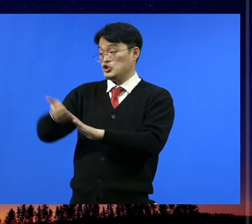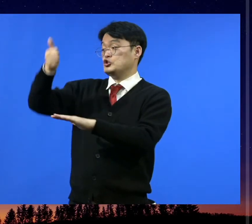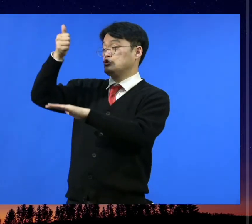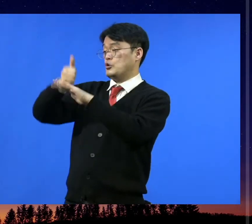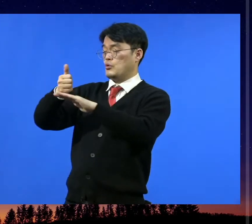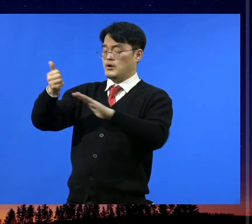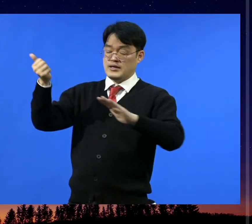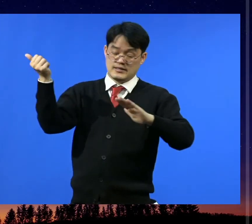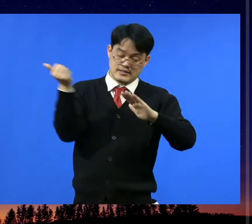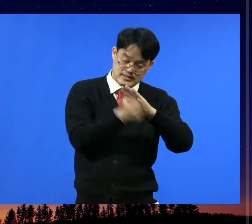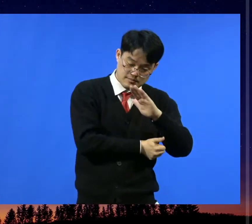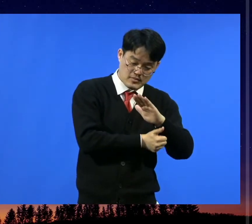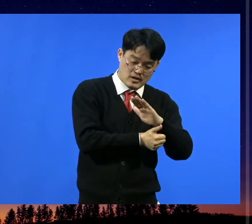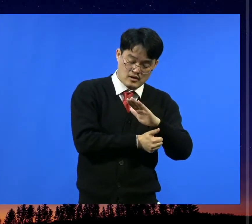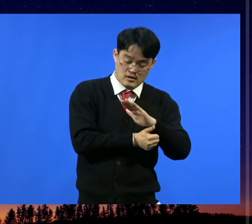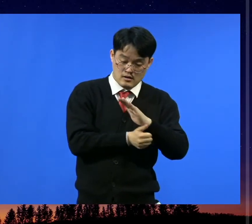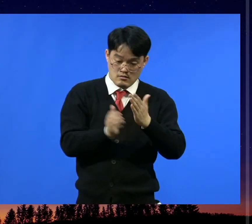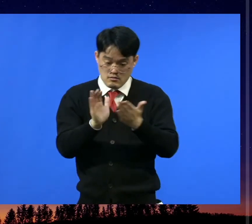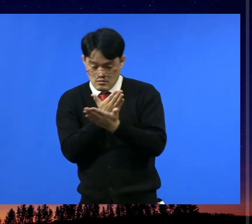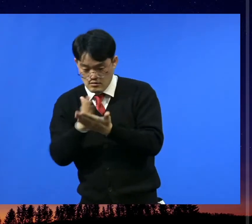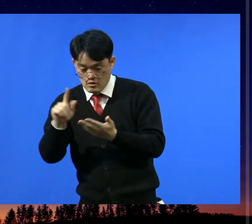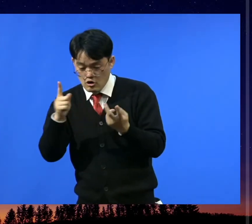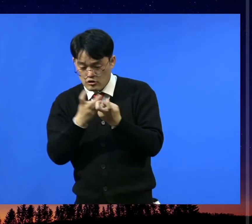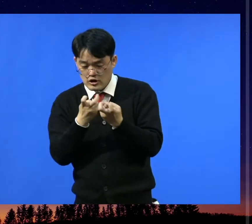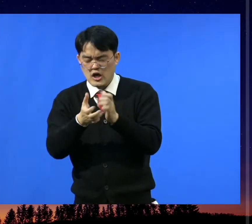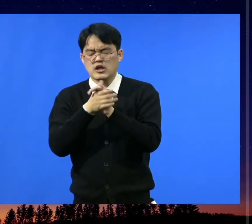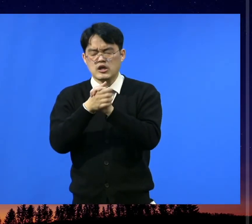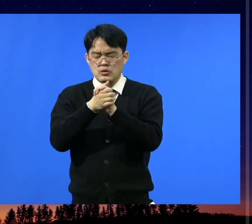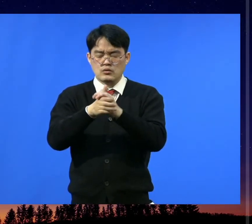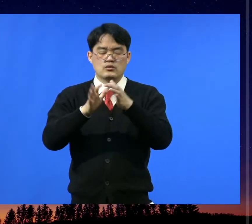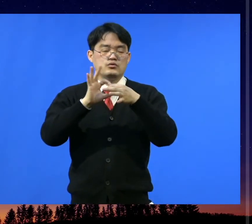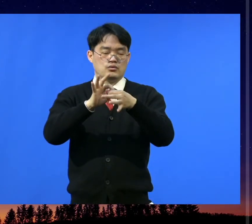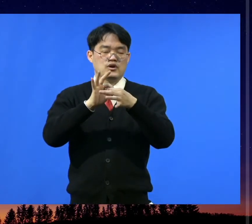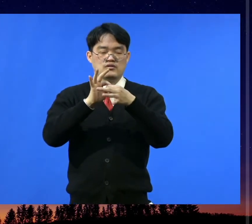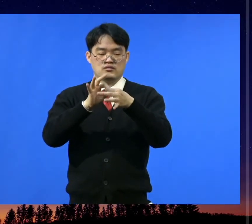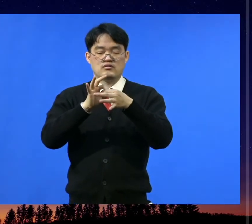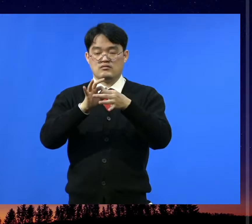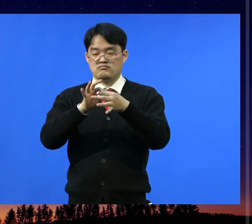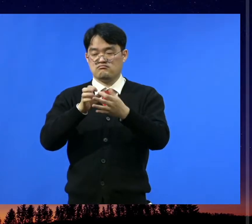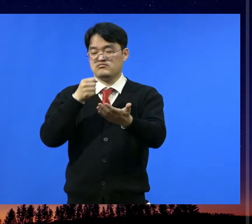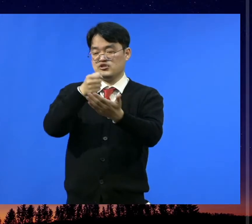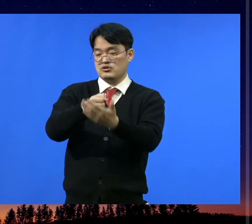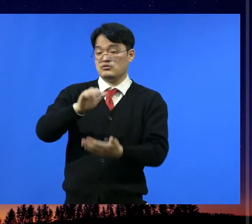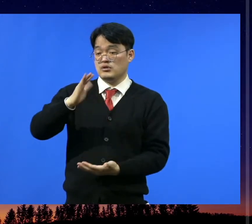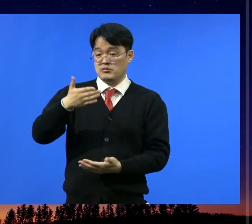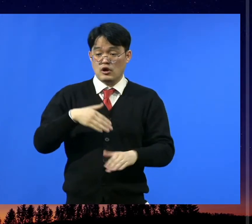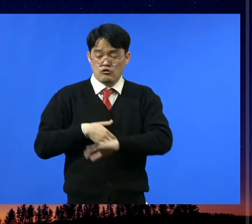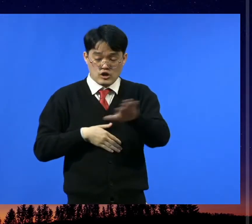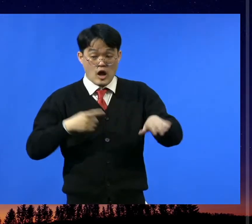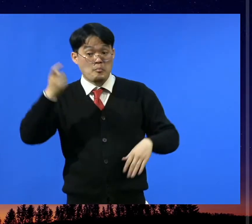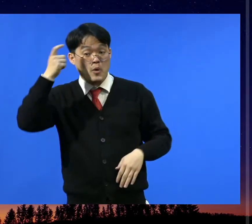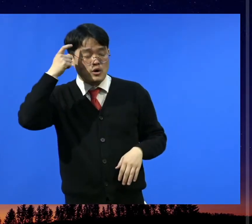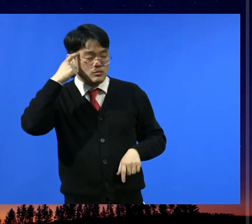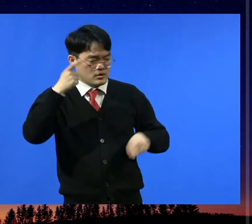여러분 우리가 그래서 머리로는 다 알고 있어요. 머리로는 다 알고 있어요. 사단을 이길 수 있는 전술에 대해서도 다 이해하고 있어요.